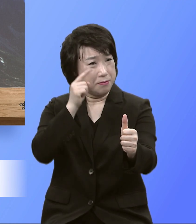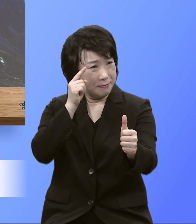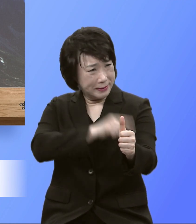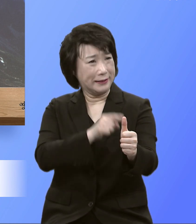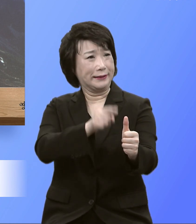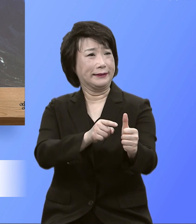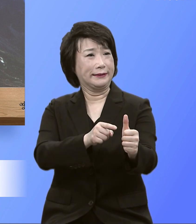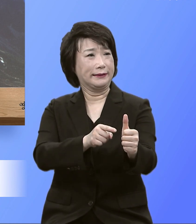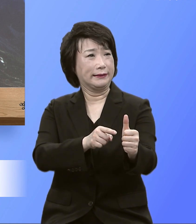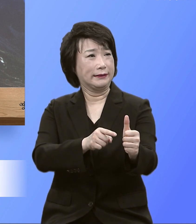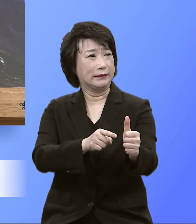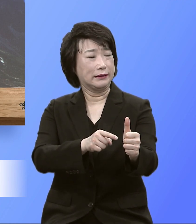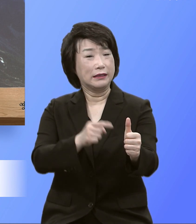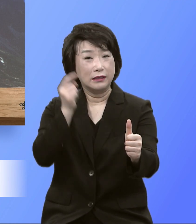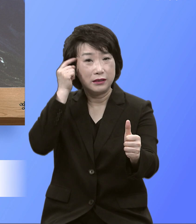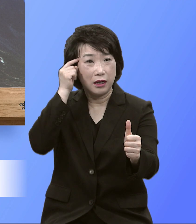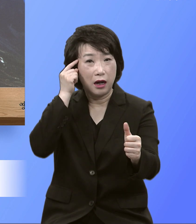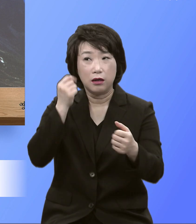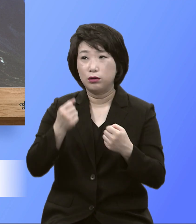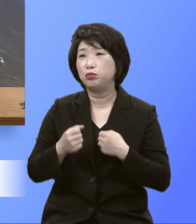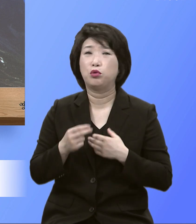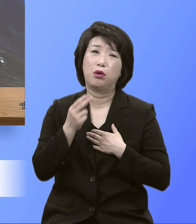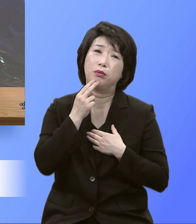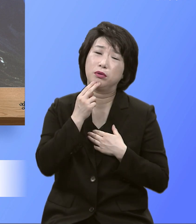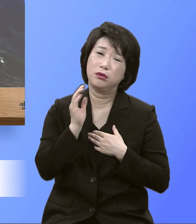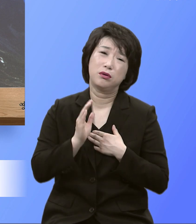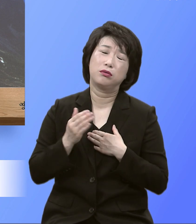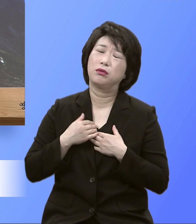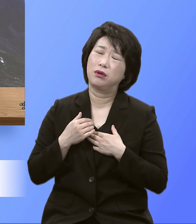못된 사람이네, 그럴 기력도 없어.